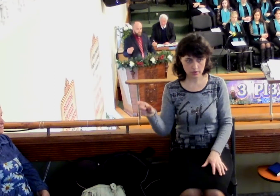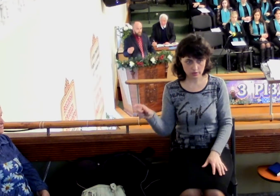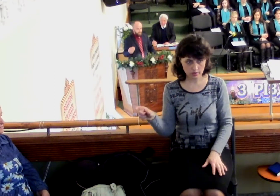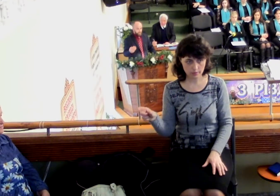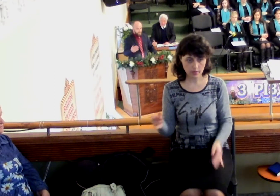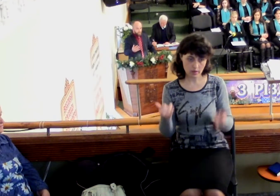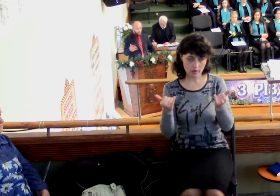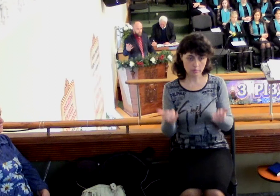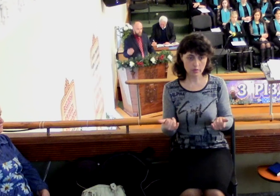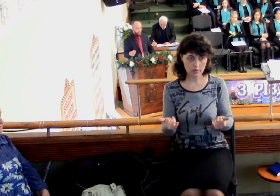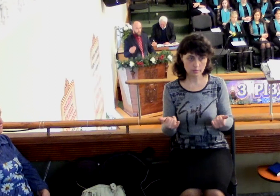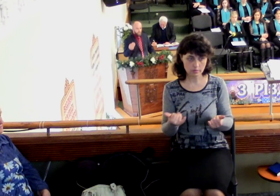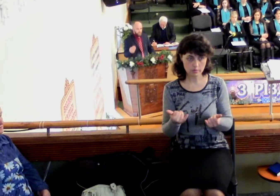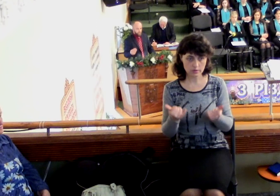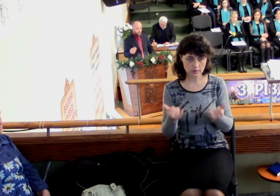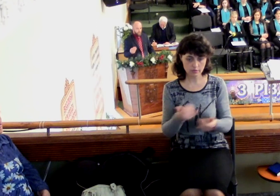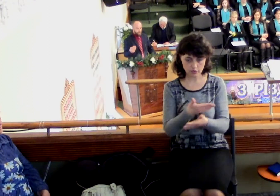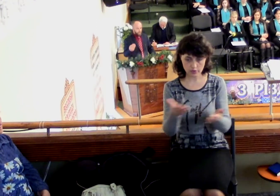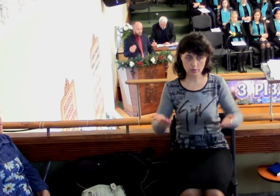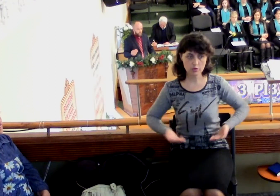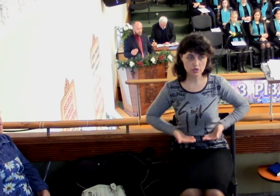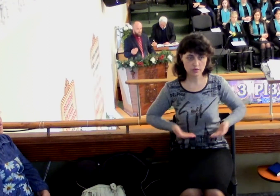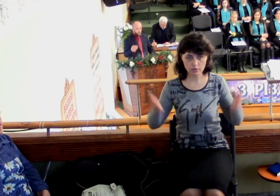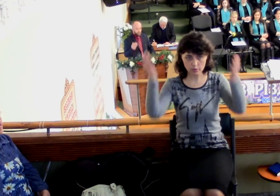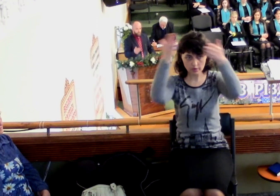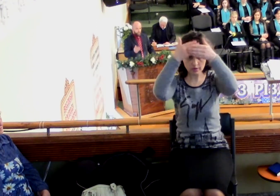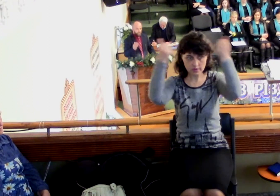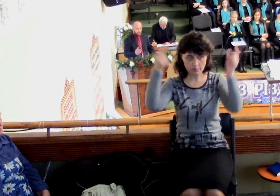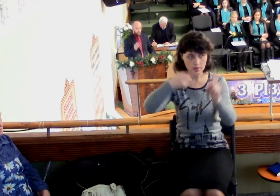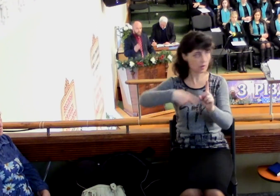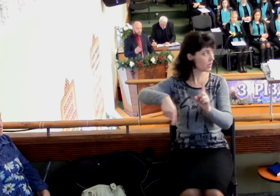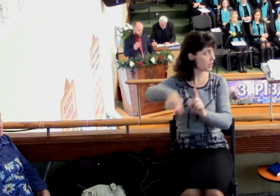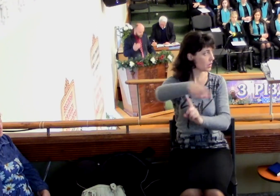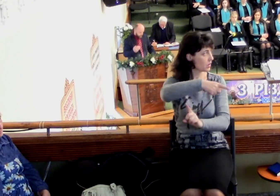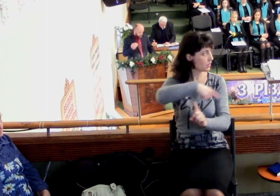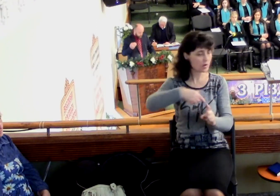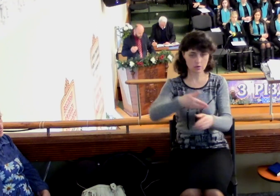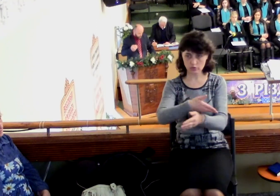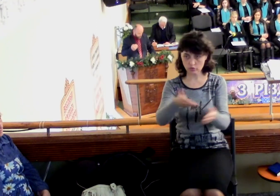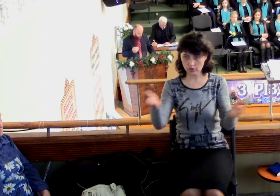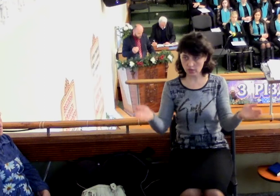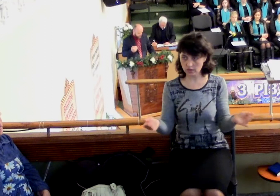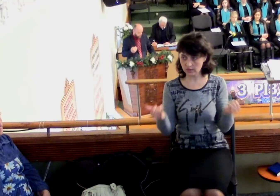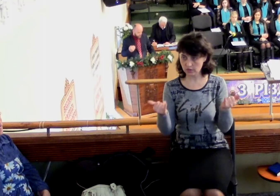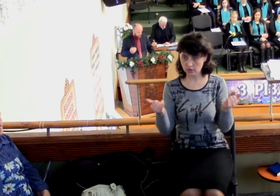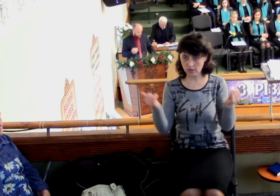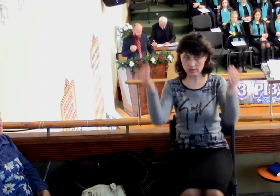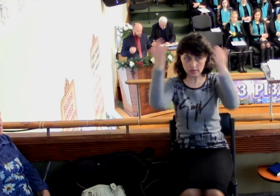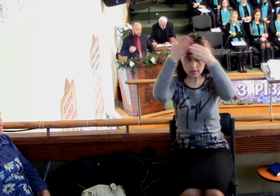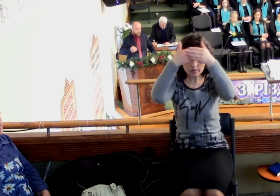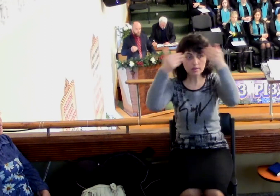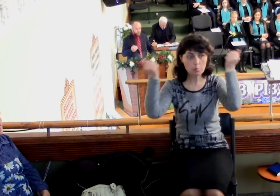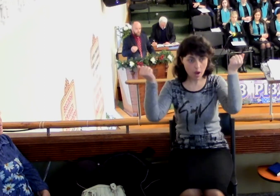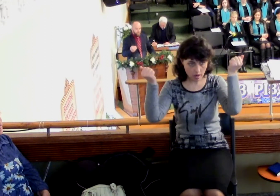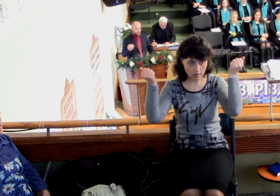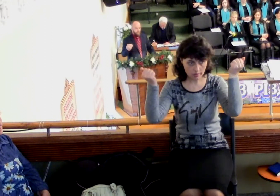тьме, и сегодня вокруг нас тьма. И это очень важно, чтобы в каждом сердце, в нашем, верующих людей, которые сегодня